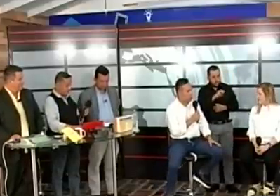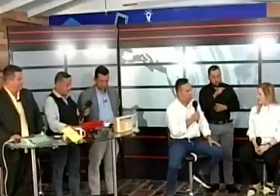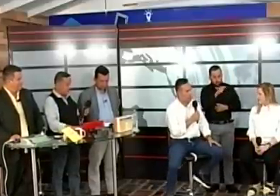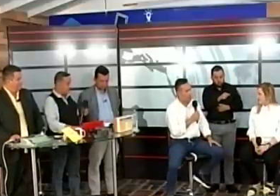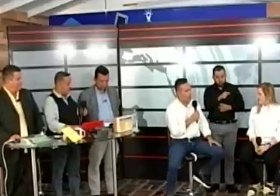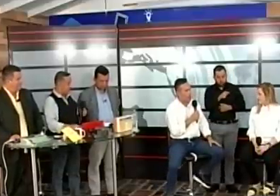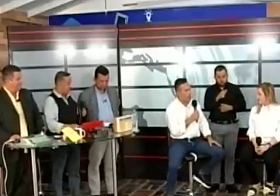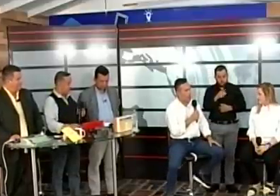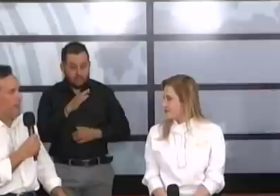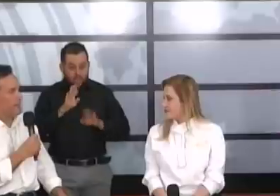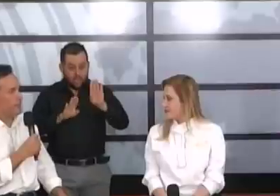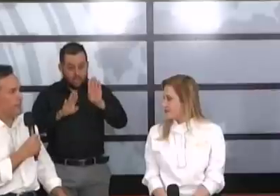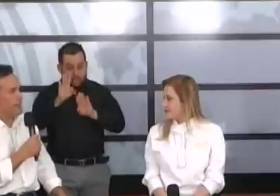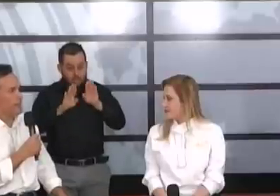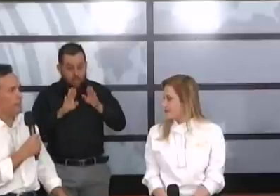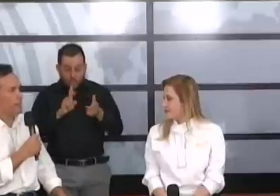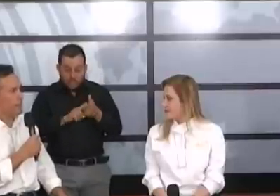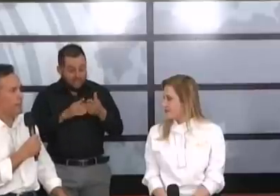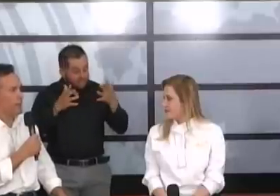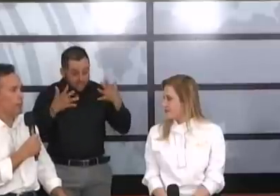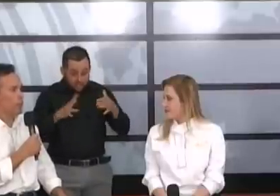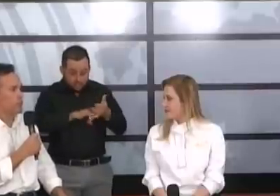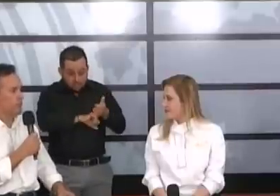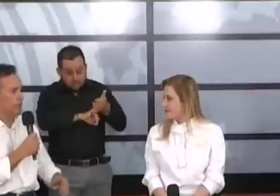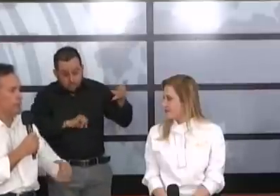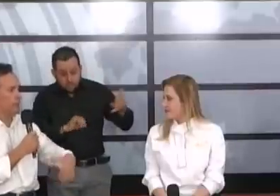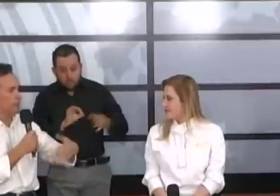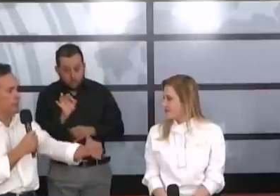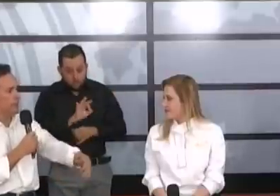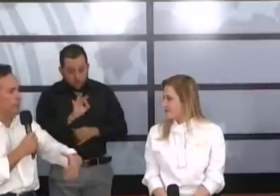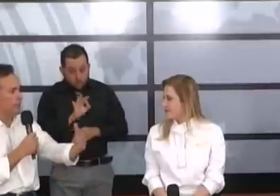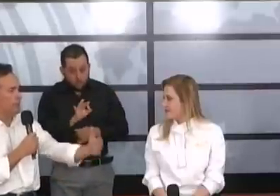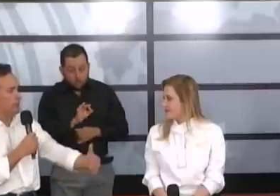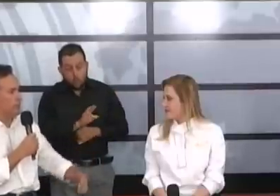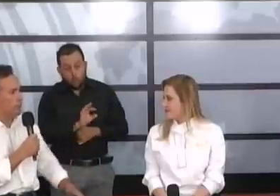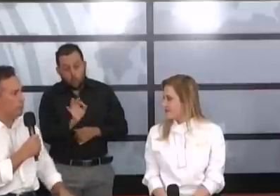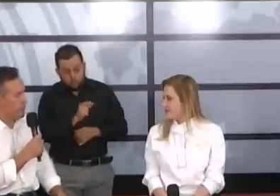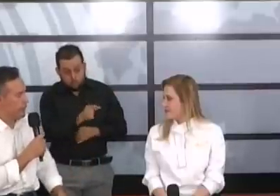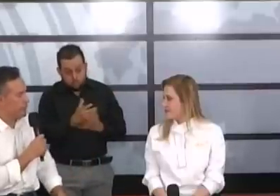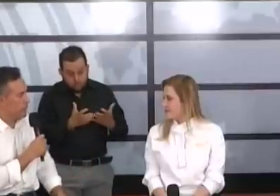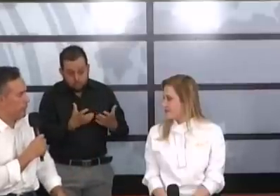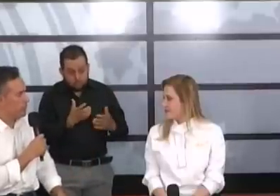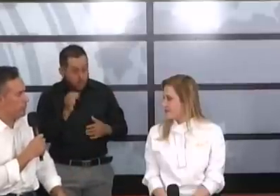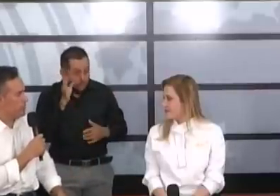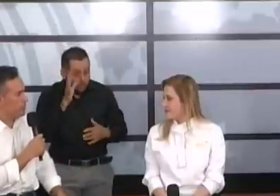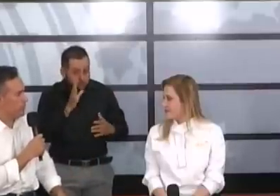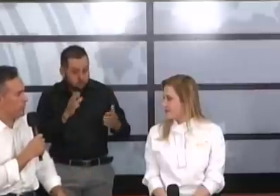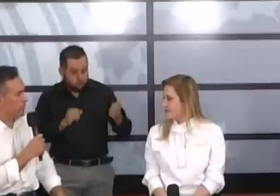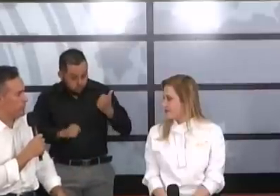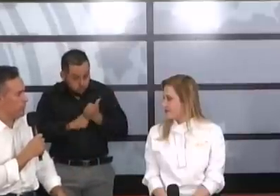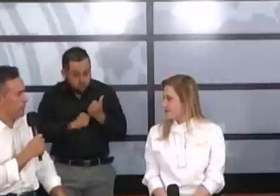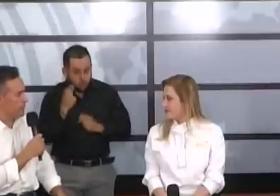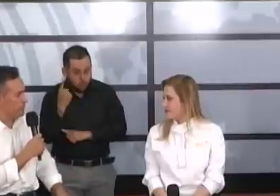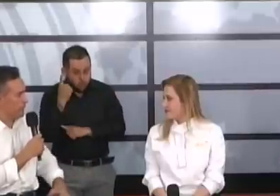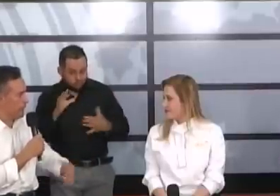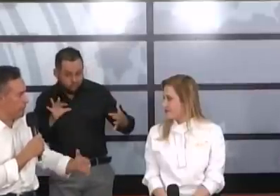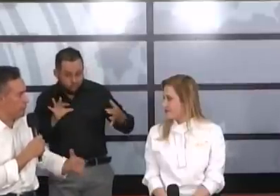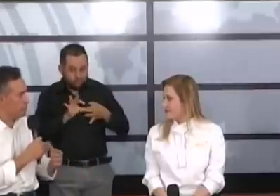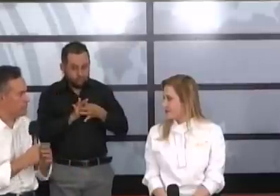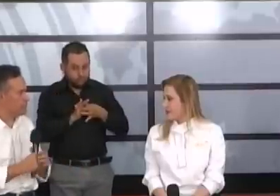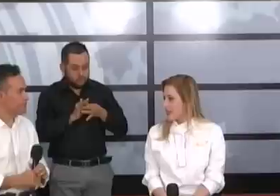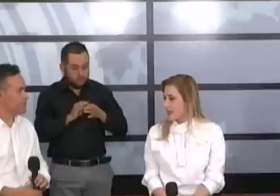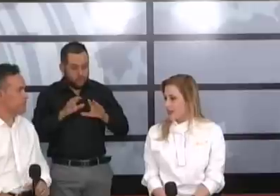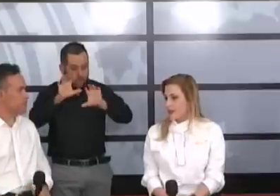aspiración va hasta el final independiente o usted espera, considera sumar algunas fuerzas políticas de la